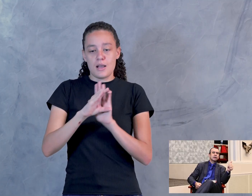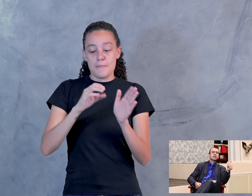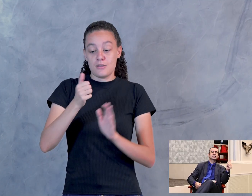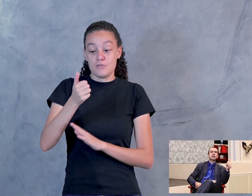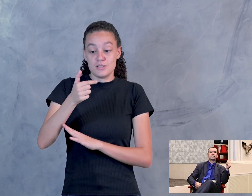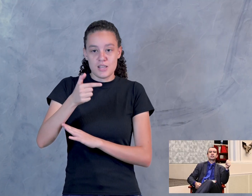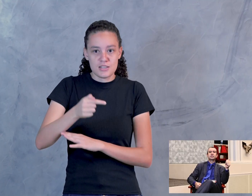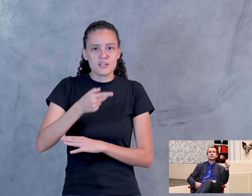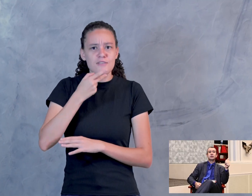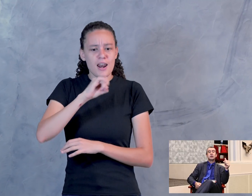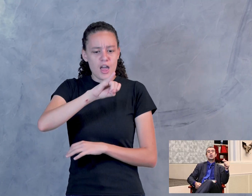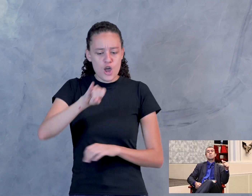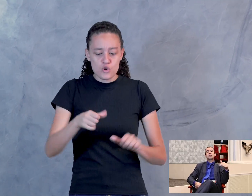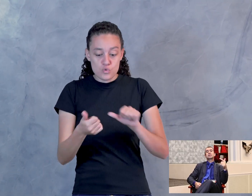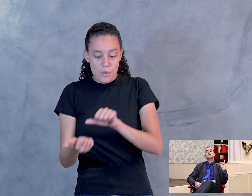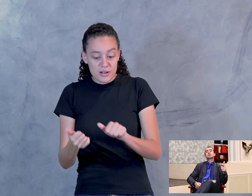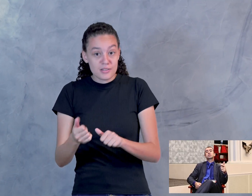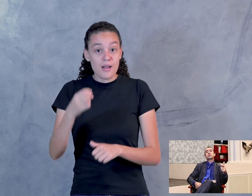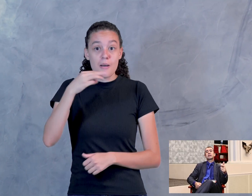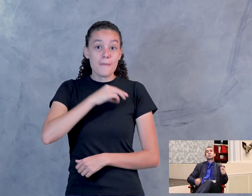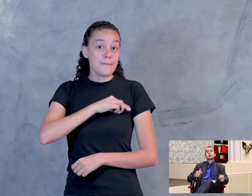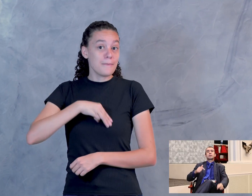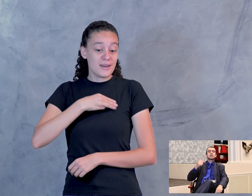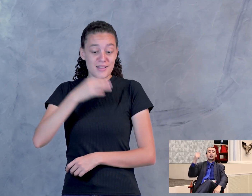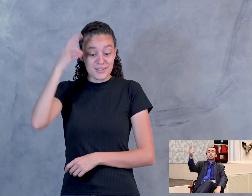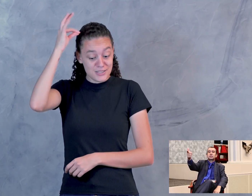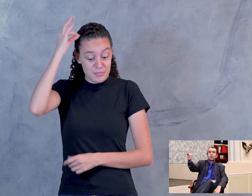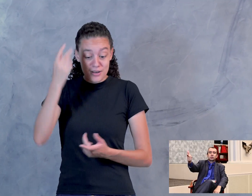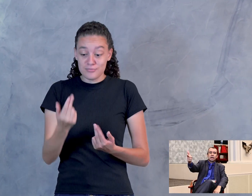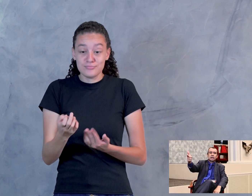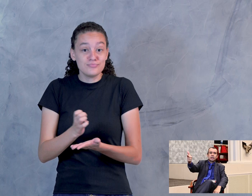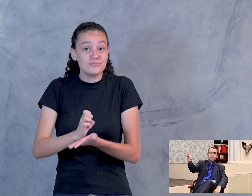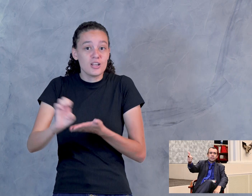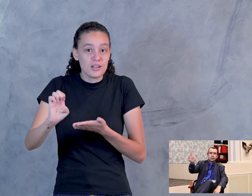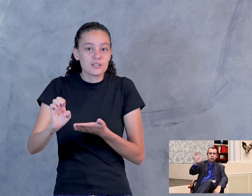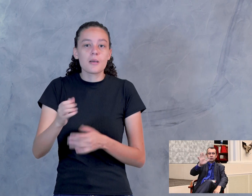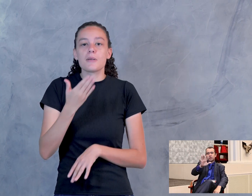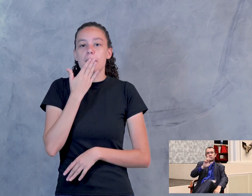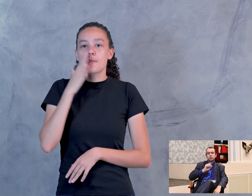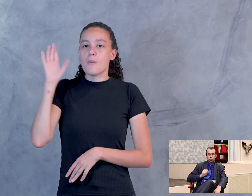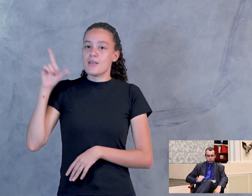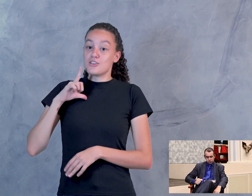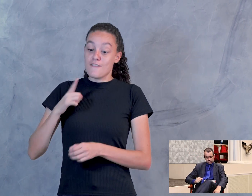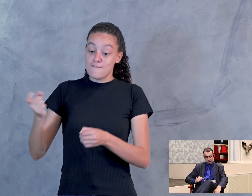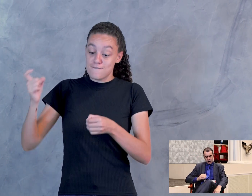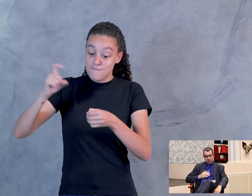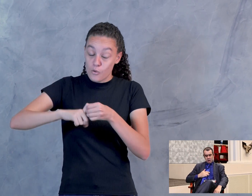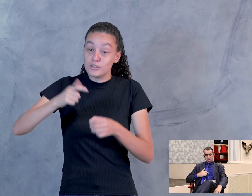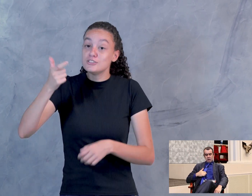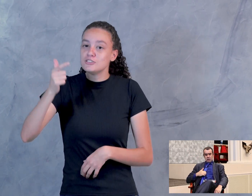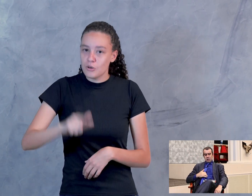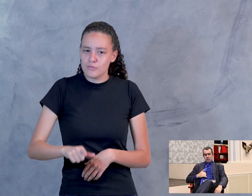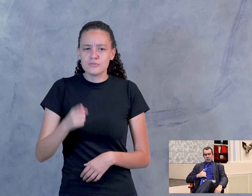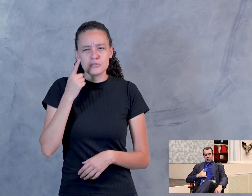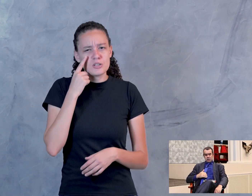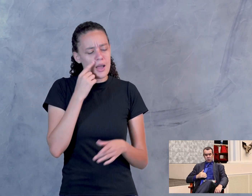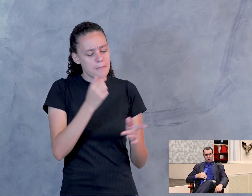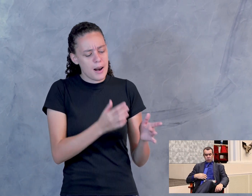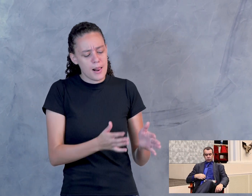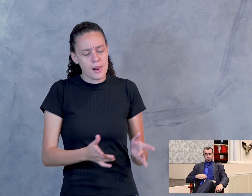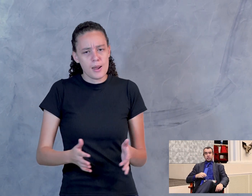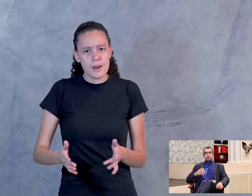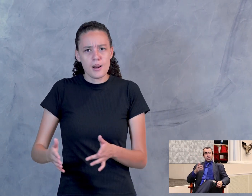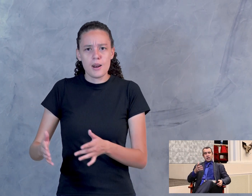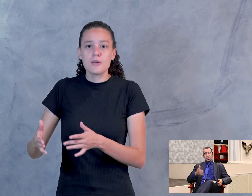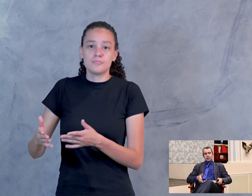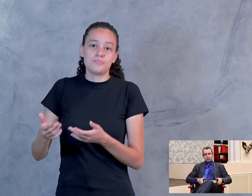João era Elias, que havia de vir, mas Jesus faz a promessa que Elias voltaria. Então nós vemos tudo isso. E,